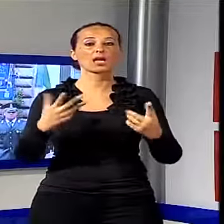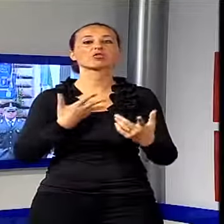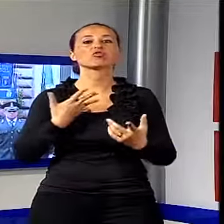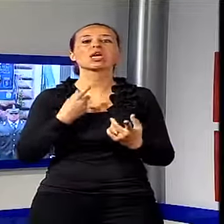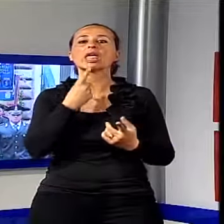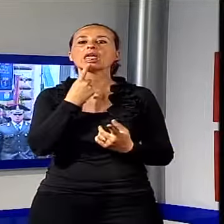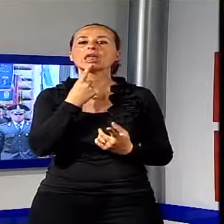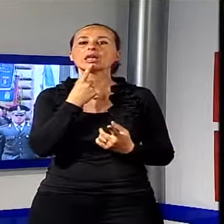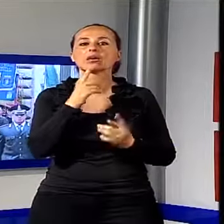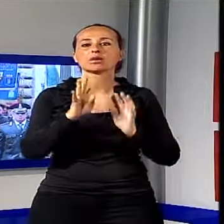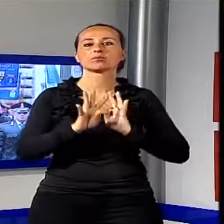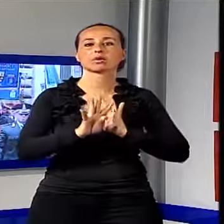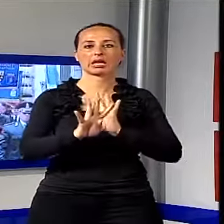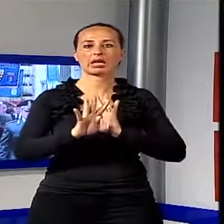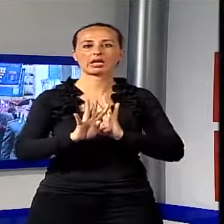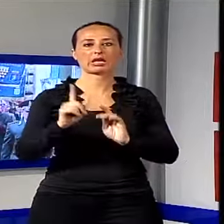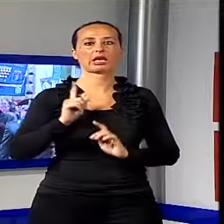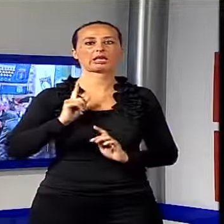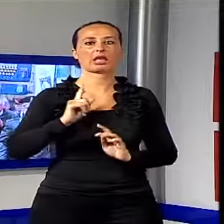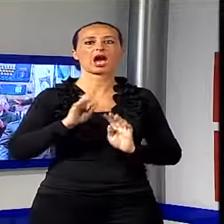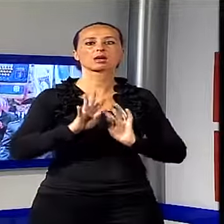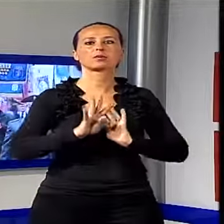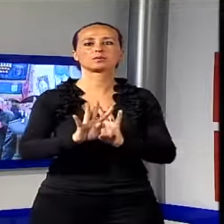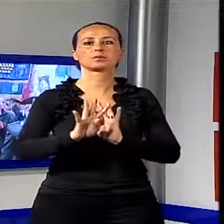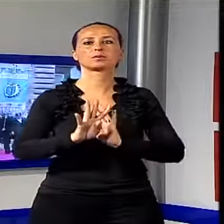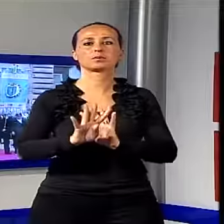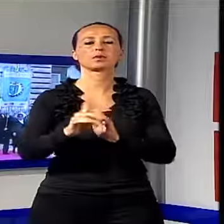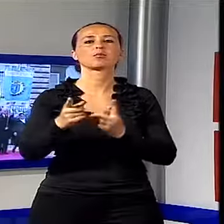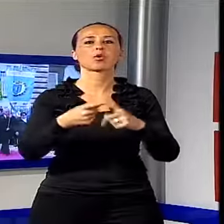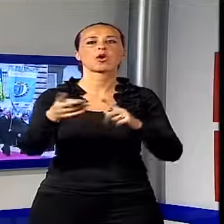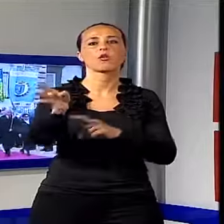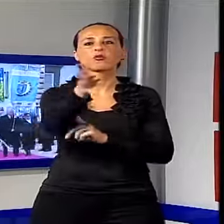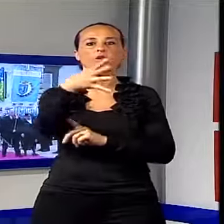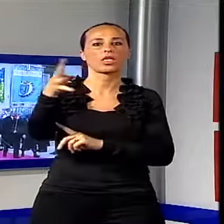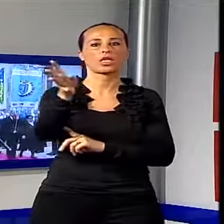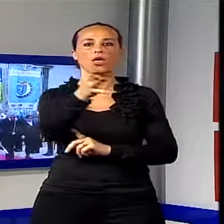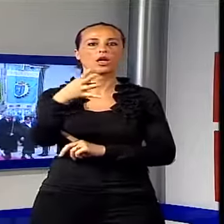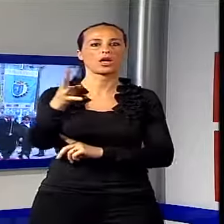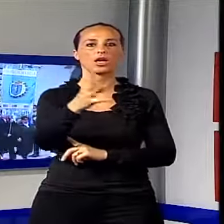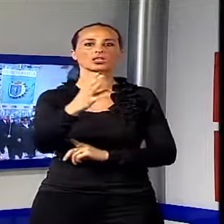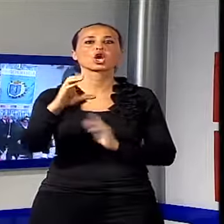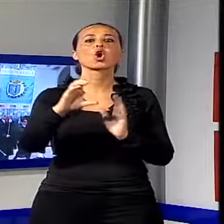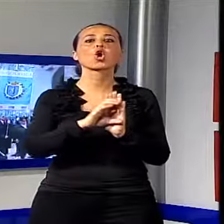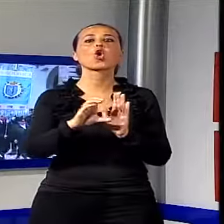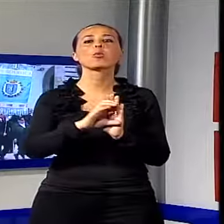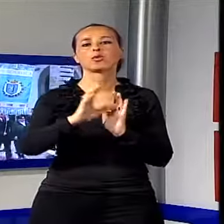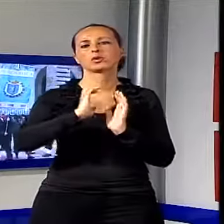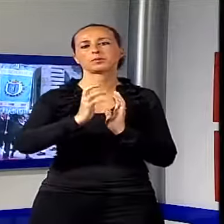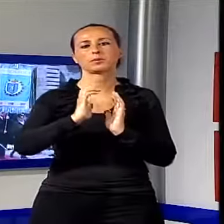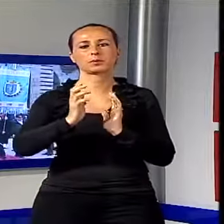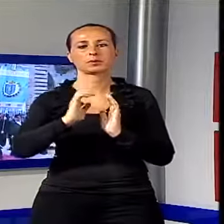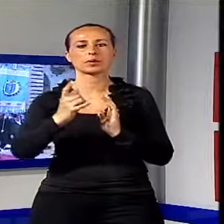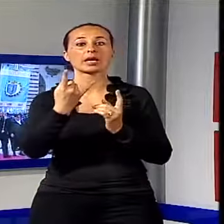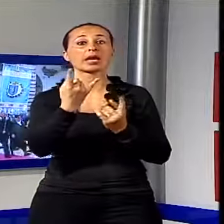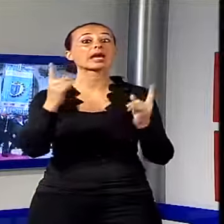fronte allo schieramento militare, hanno sfilato i gonfalloni dei comuni, in particolare quello di Castelnuovo Garfagnana, insegnito della medaglia